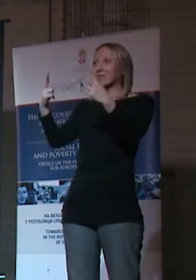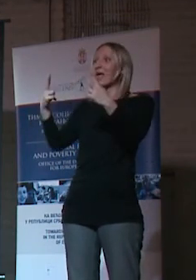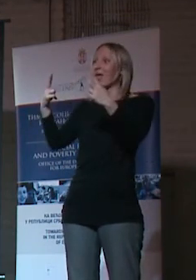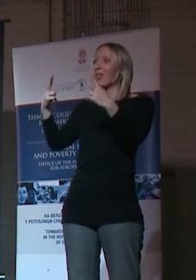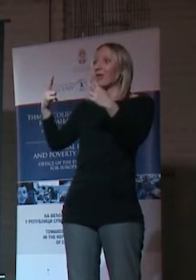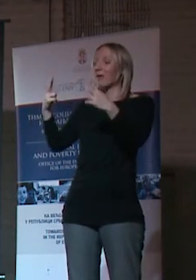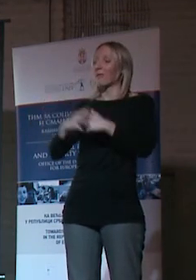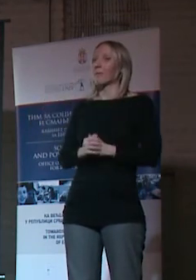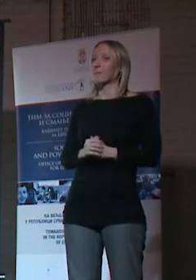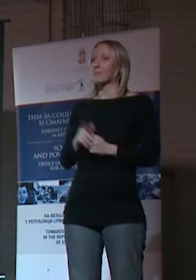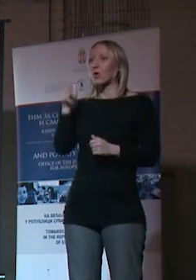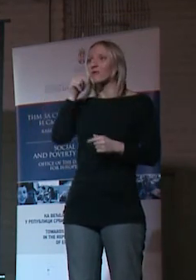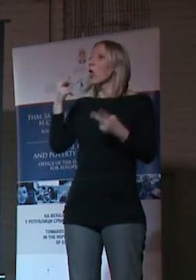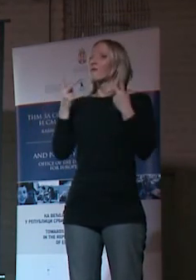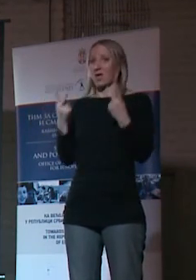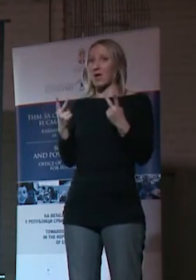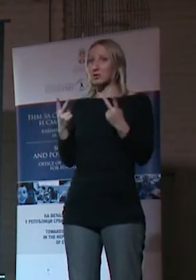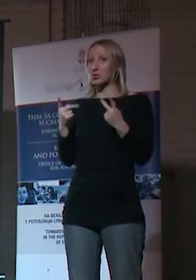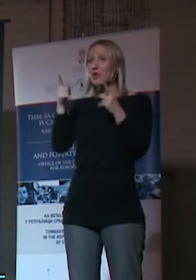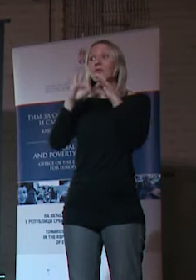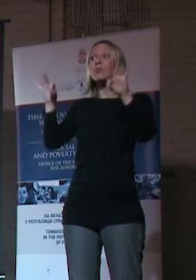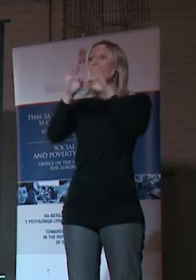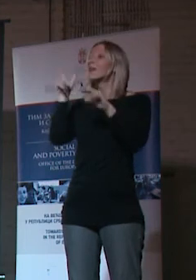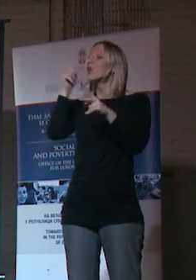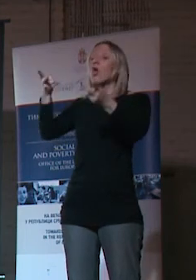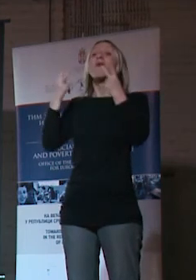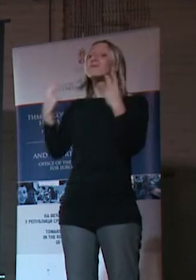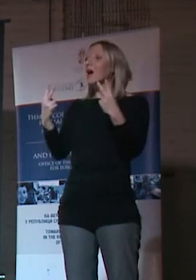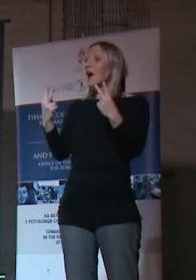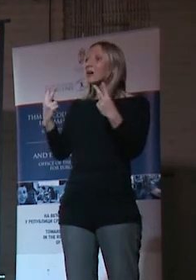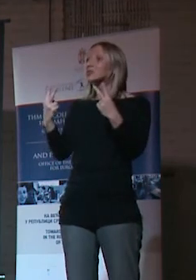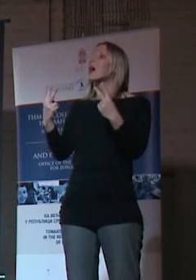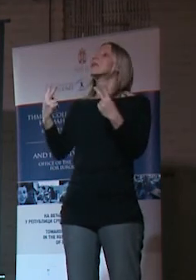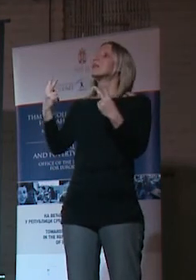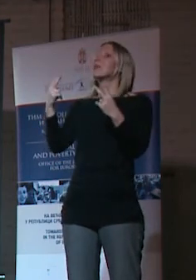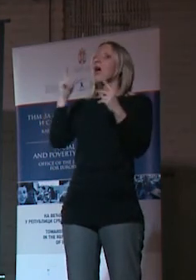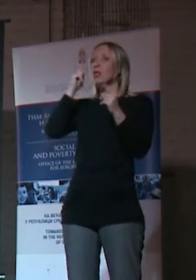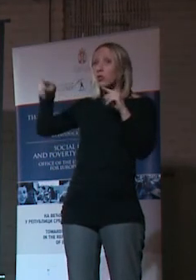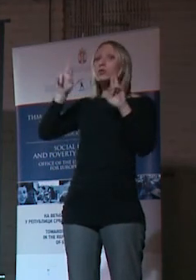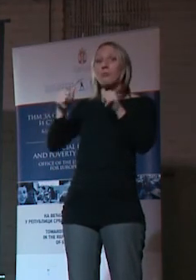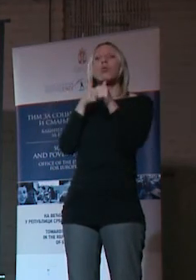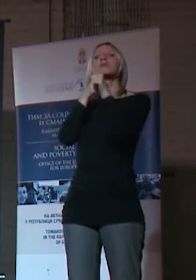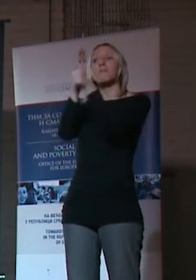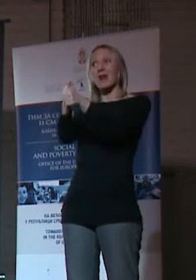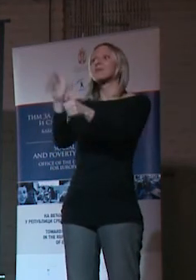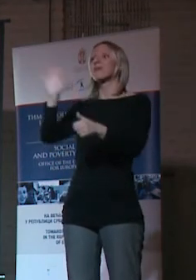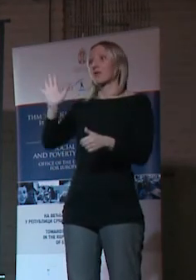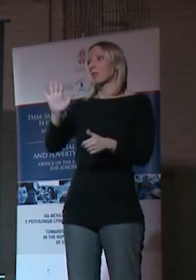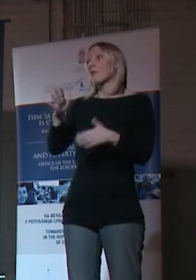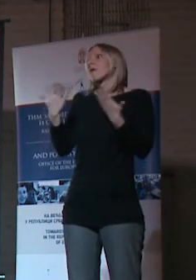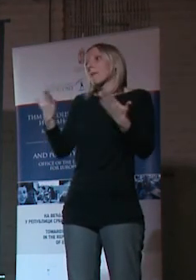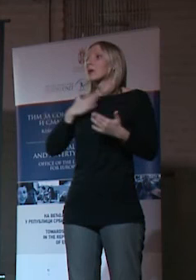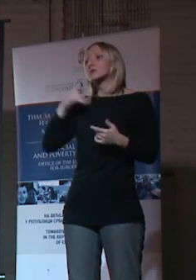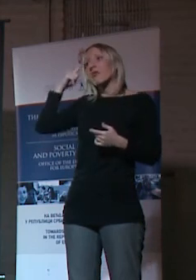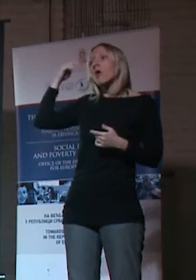ovaj projekat vrlo važan, da ljudi mogu da nastave da prate filmove bar u svojim